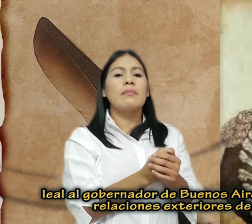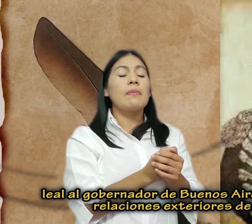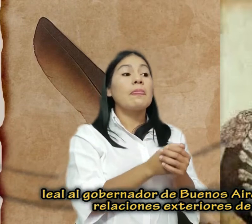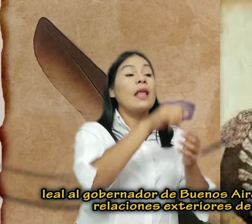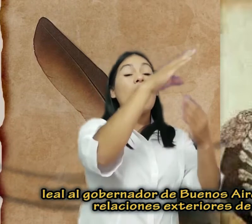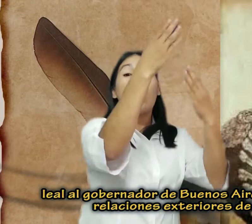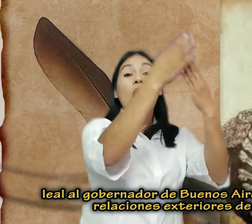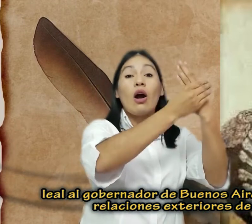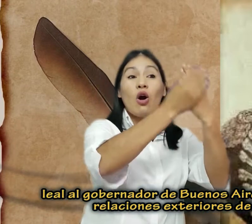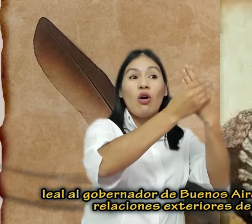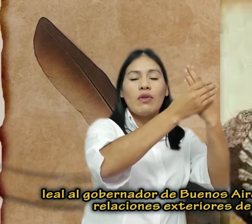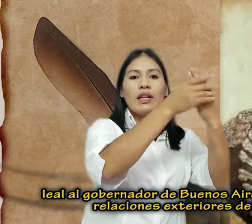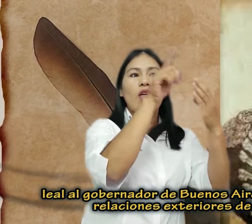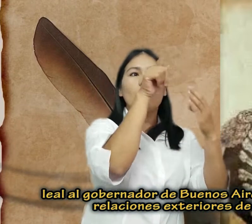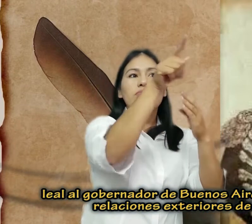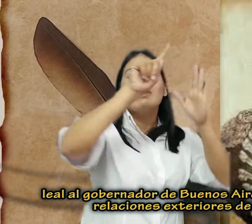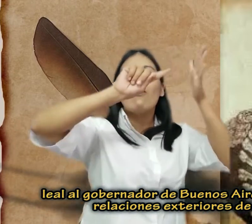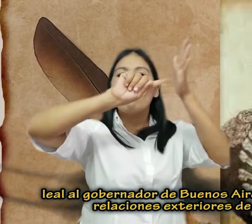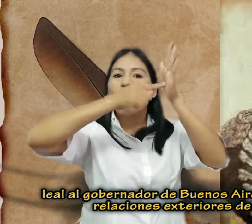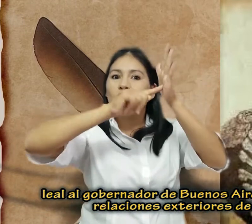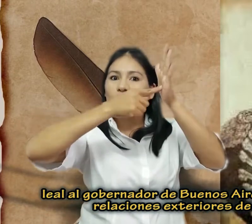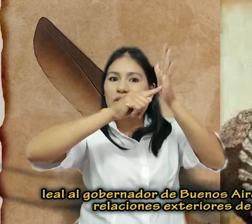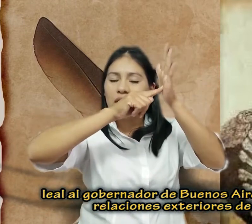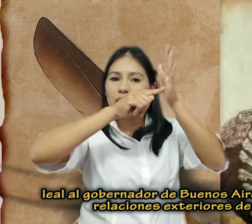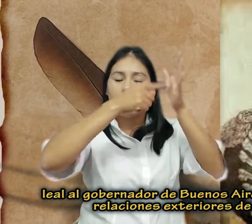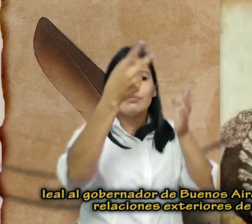Leal al gobernador de Buenos Aires.